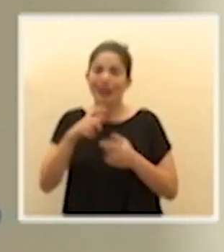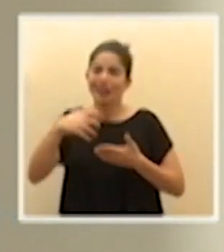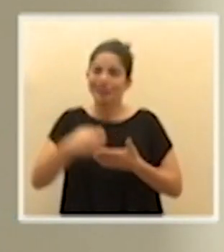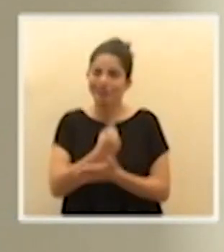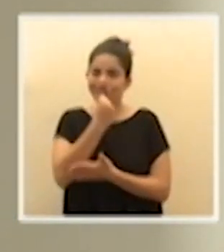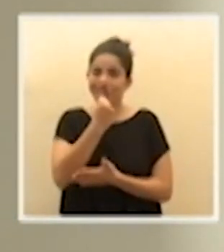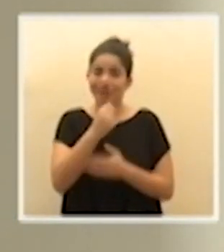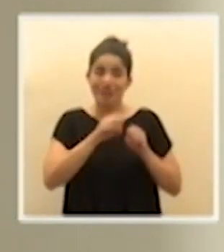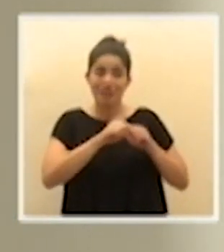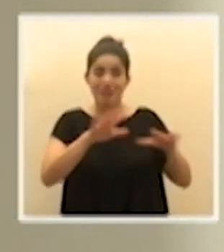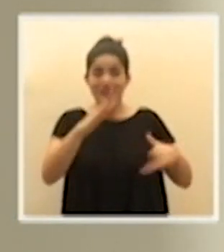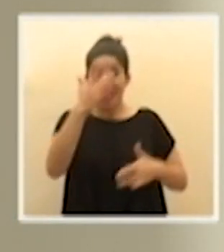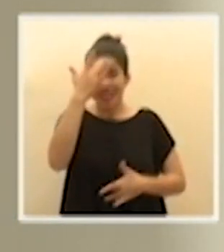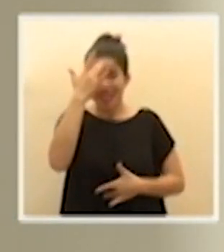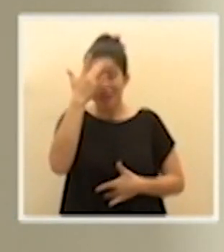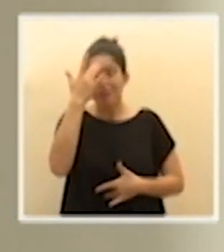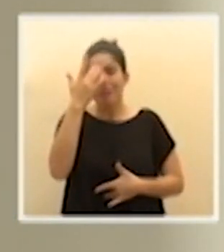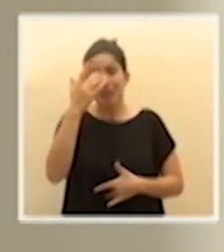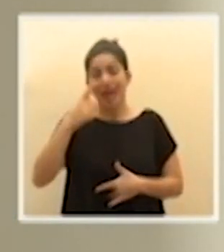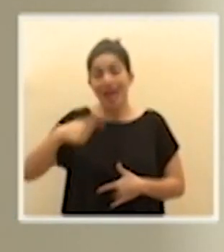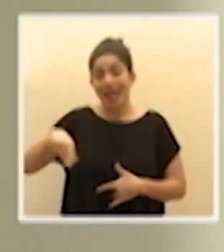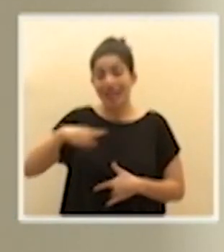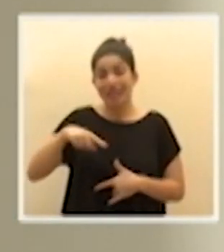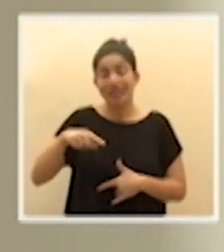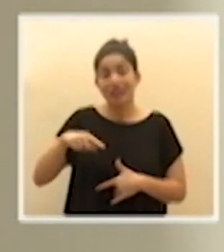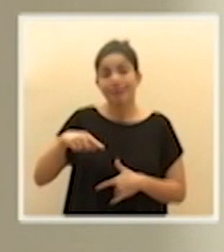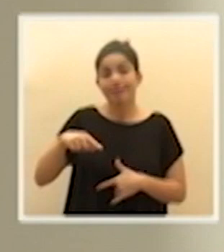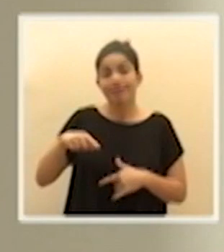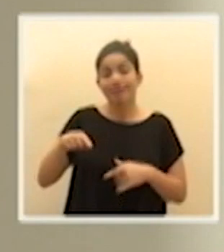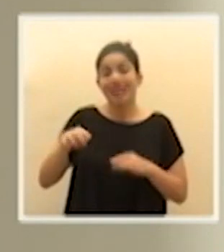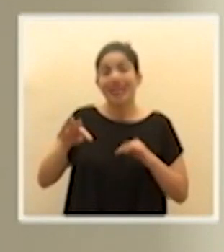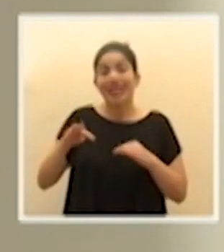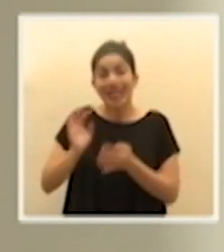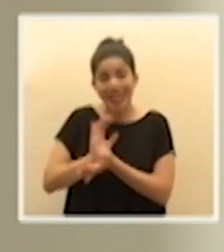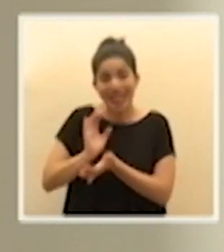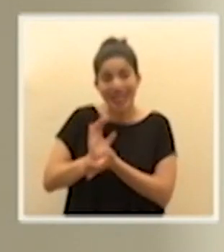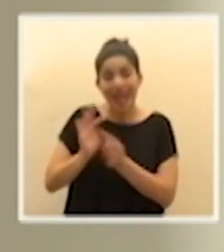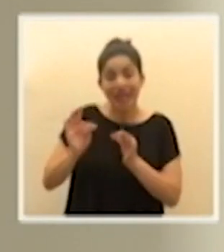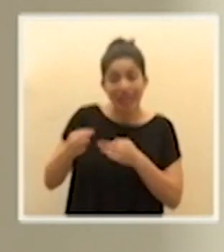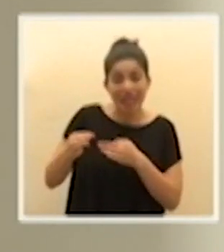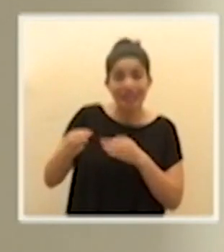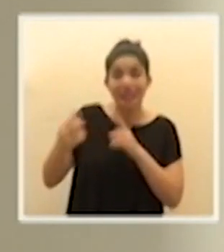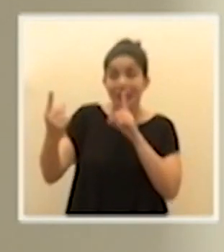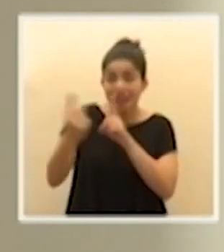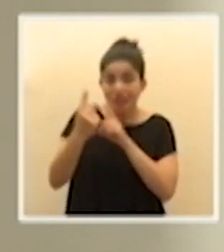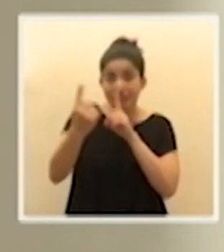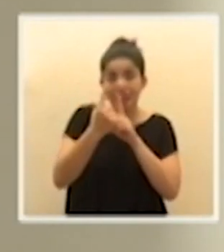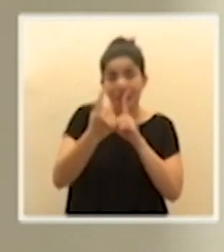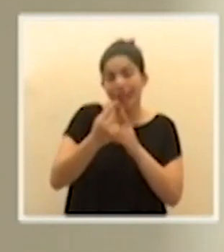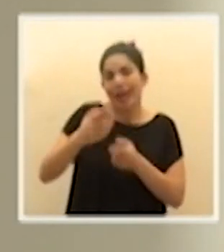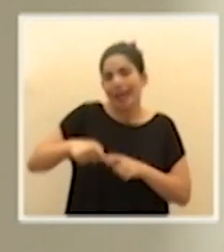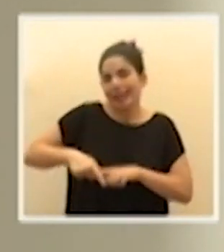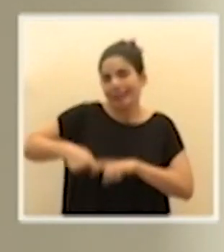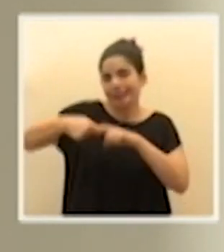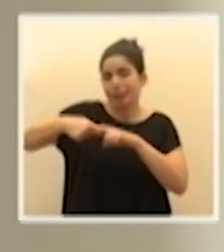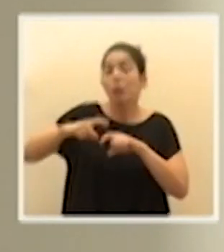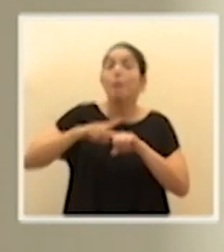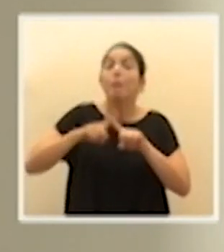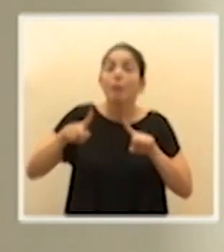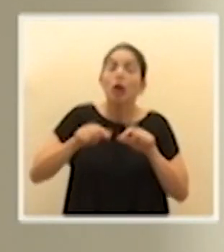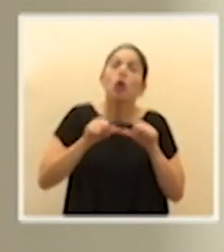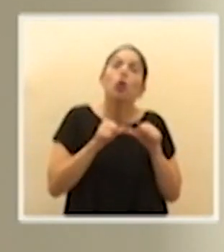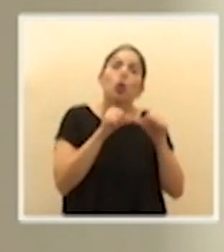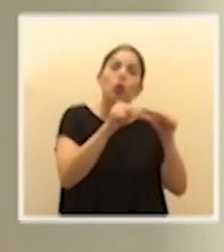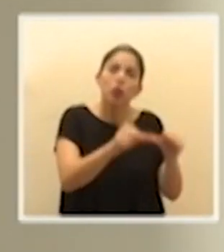Desafortunadamente, en la pandemia hemos tenido que suspender estas clínicas de forma presencial, pero se ha continuado